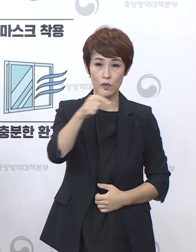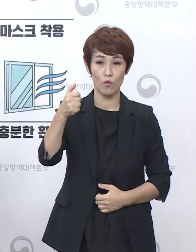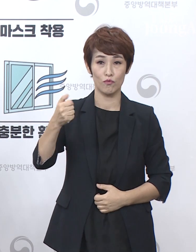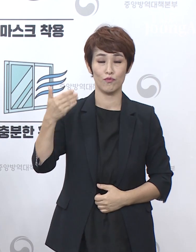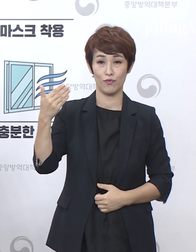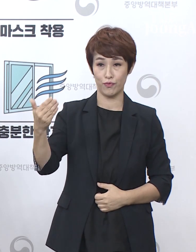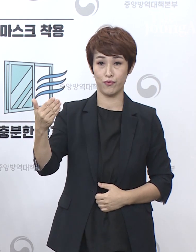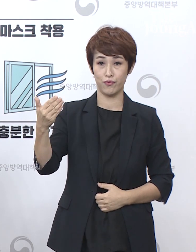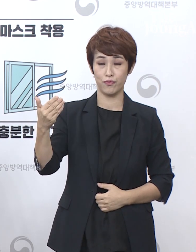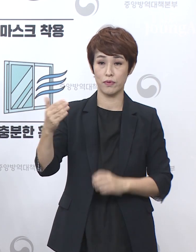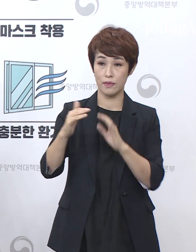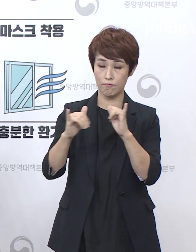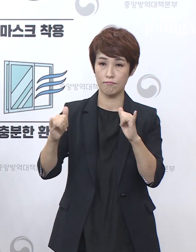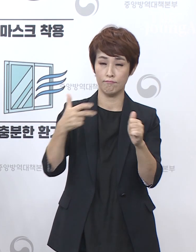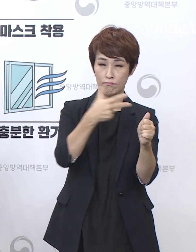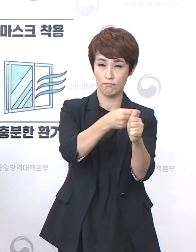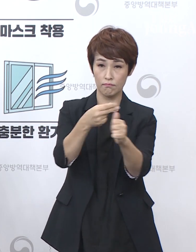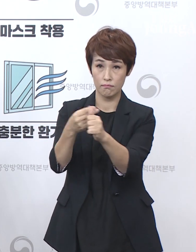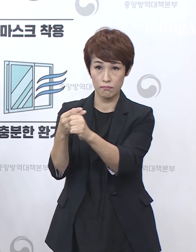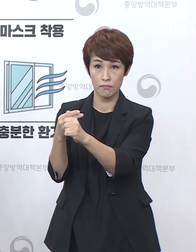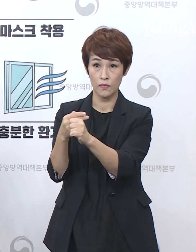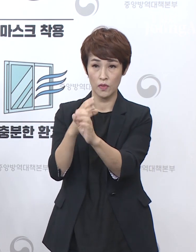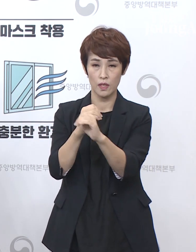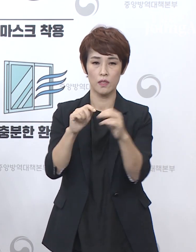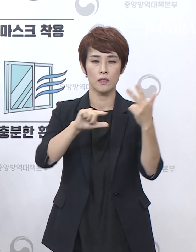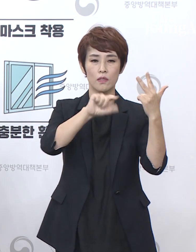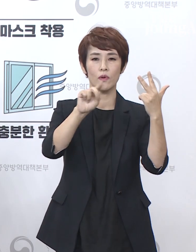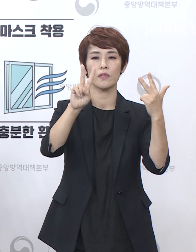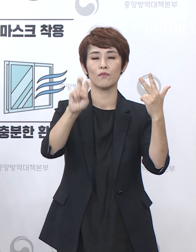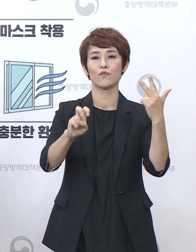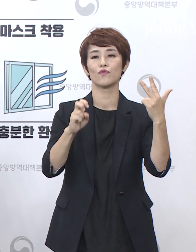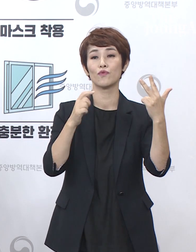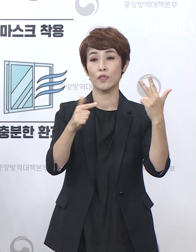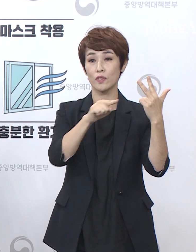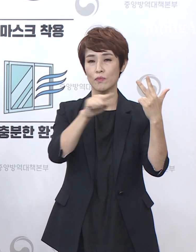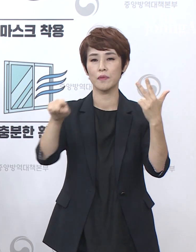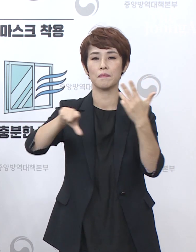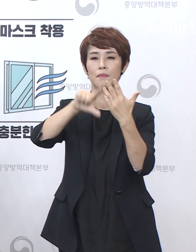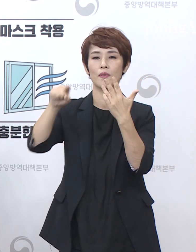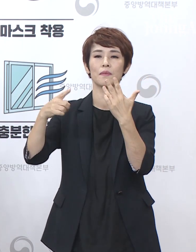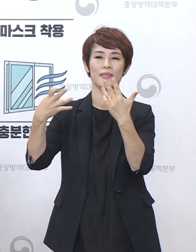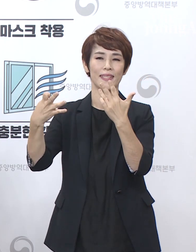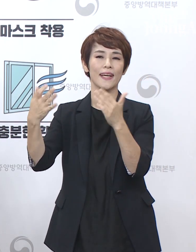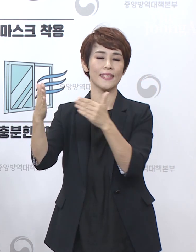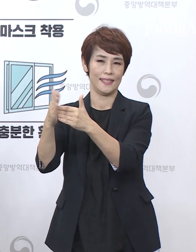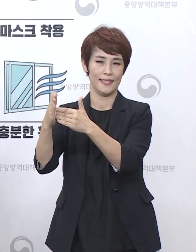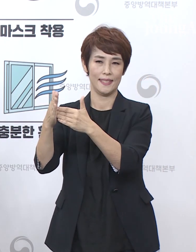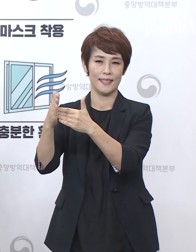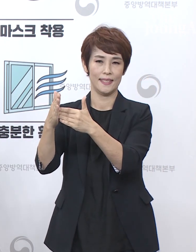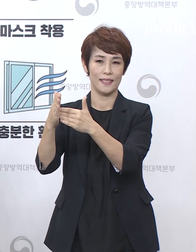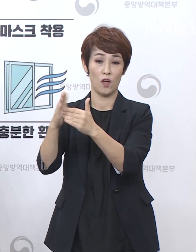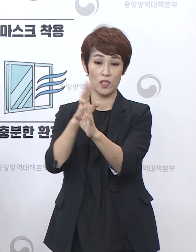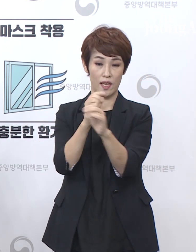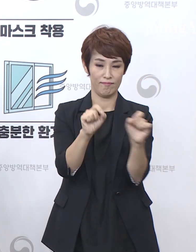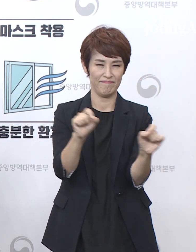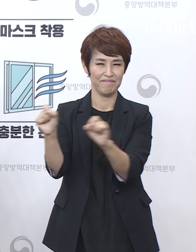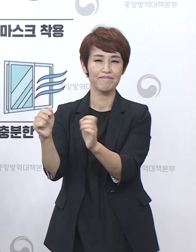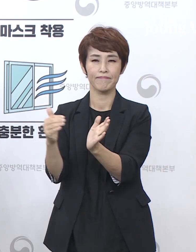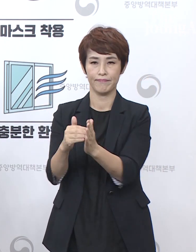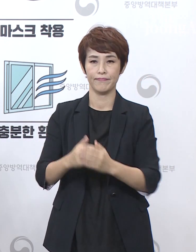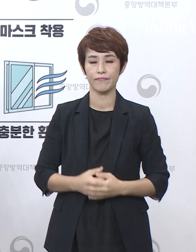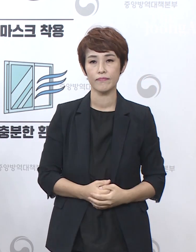59세 연령층에 대한 접종은 7월 26일부터 8월 14일까지 기간이 일부 연장돼서